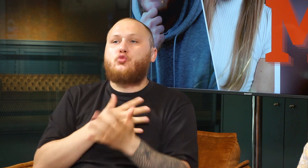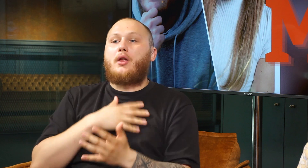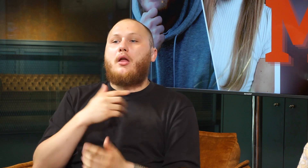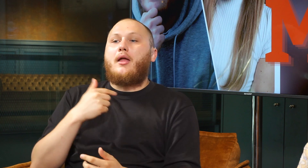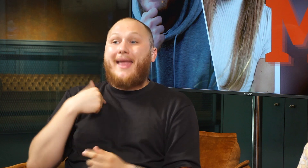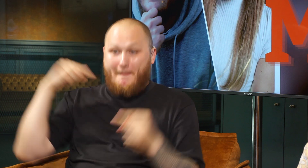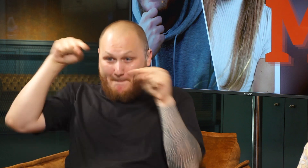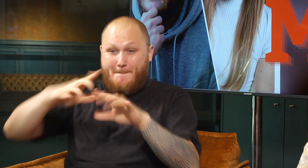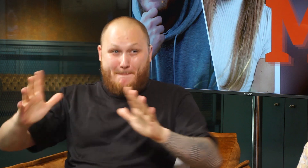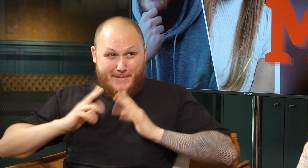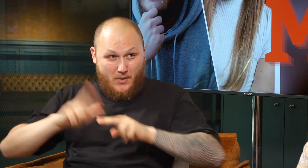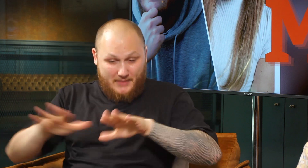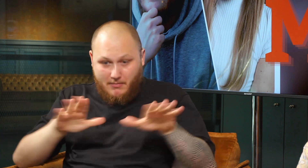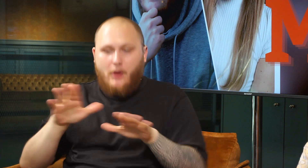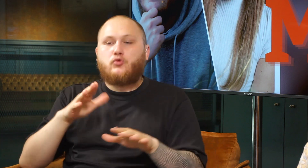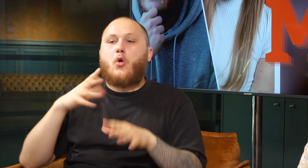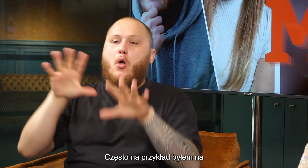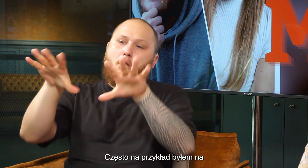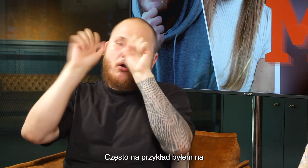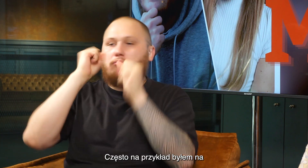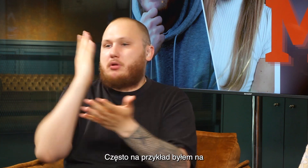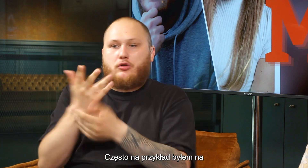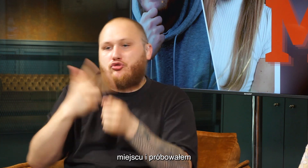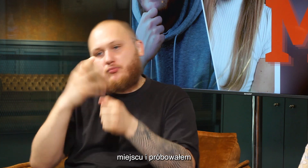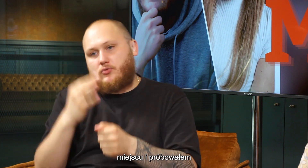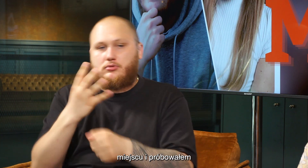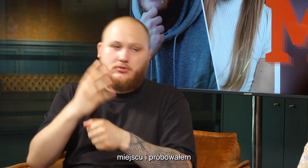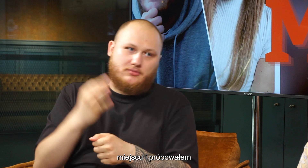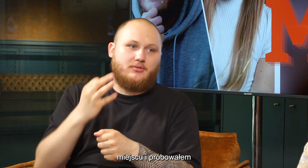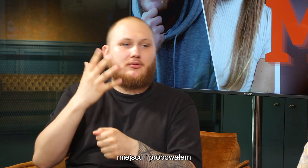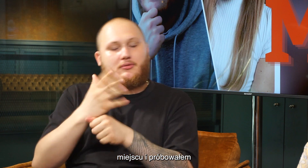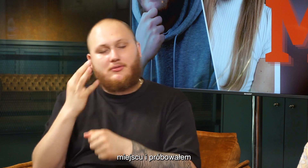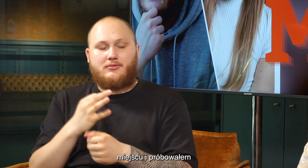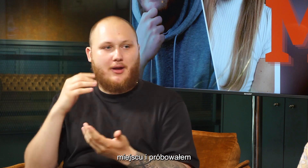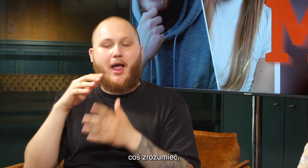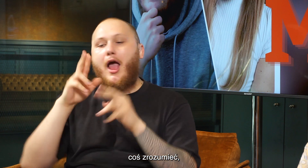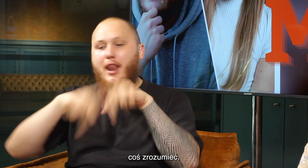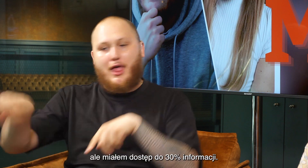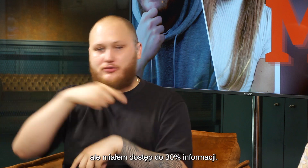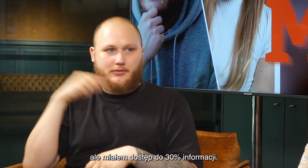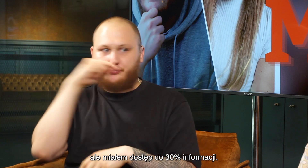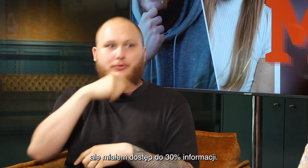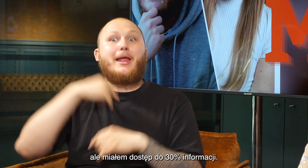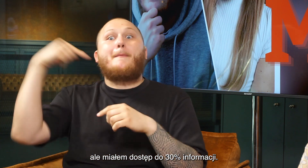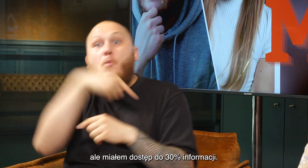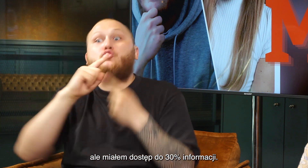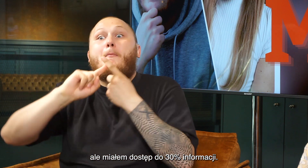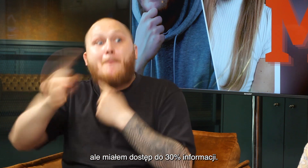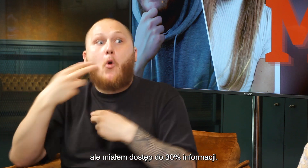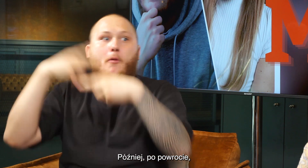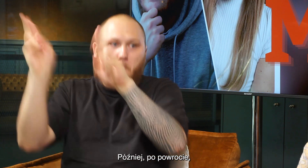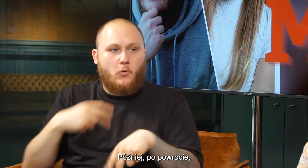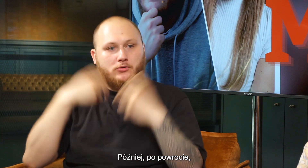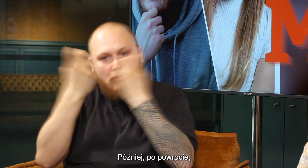mają napisów, tłumacza. Często na przykład byłem na miejscu i próbowałem coś zrozumieć, ale miałem dostęp